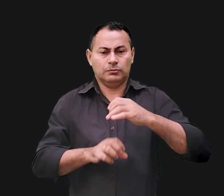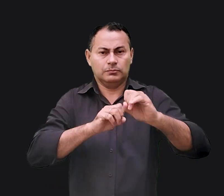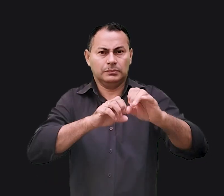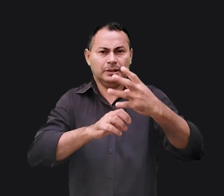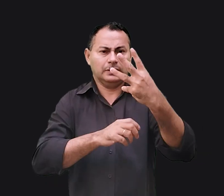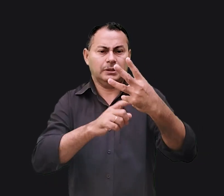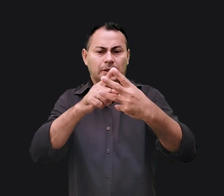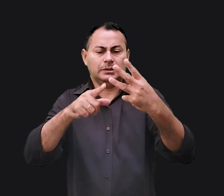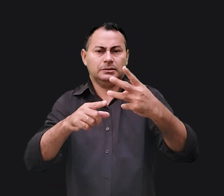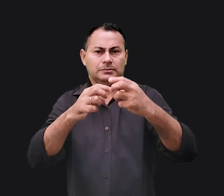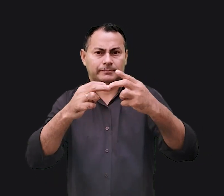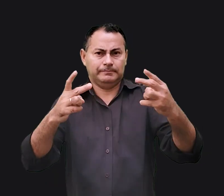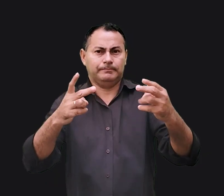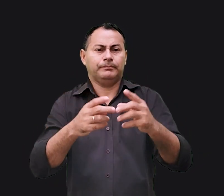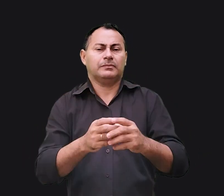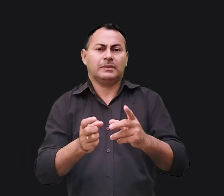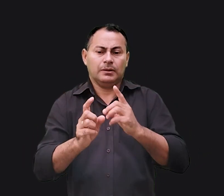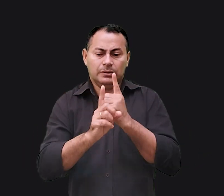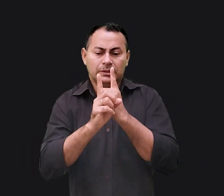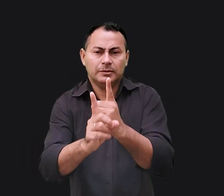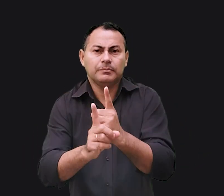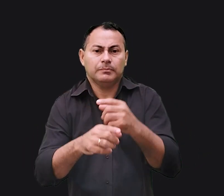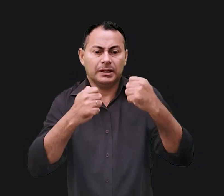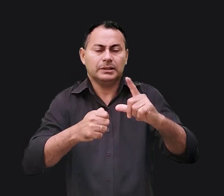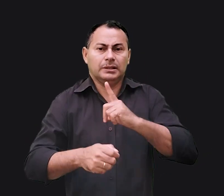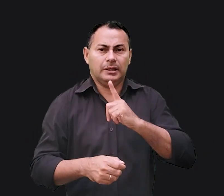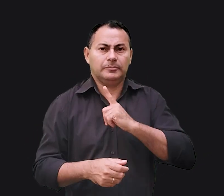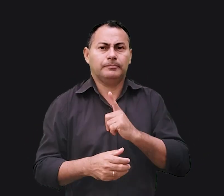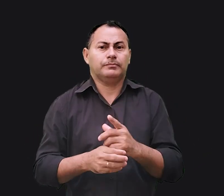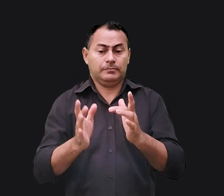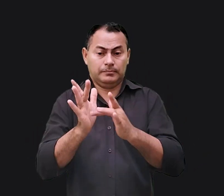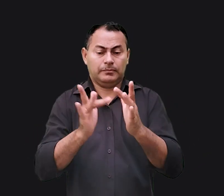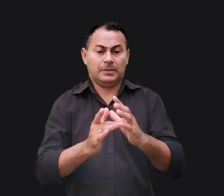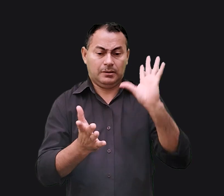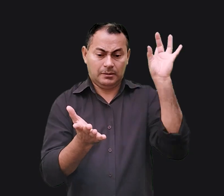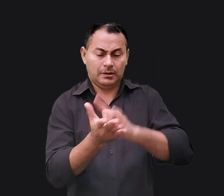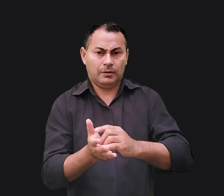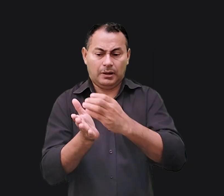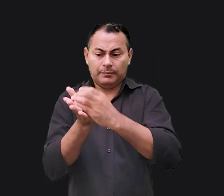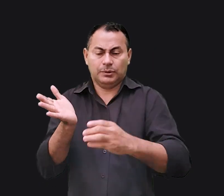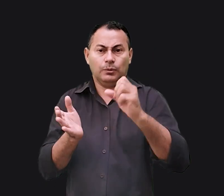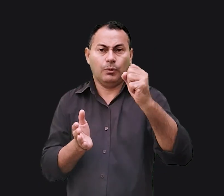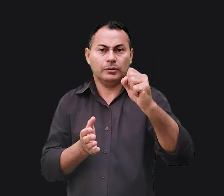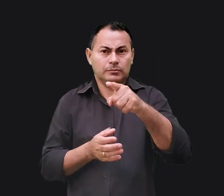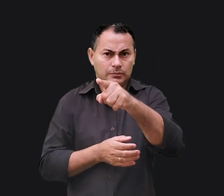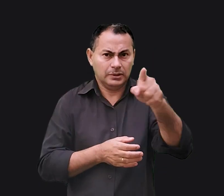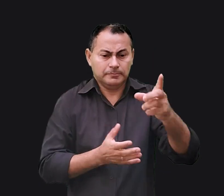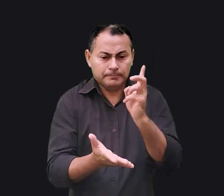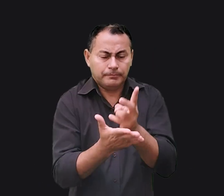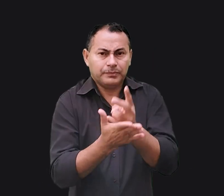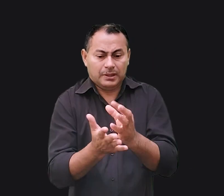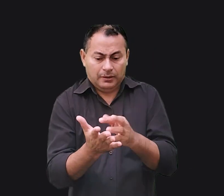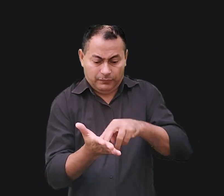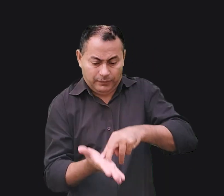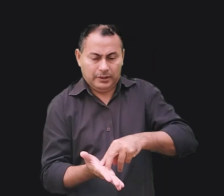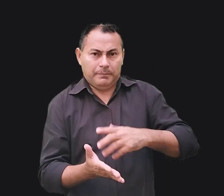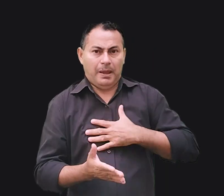ensinou 3 credenciais que um discípulo deve ter. Jesus afirmou no capítulo 8, se vocês permanecerem firmes na minha